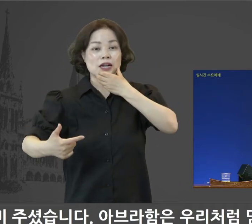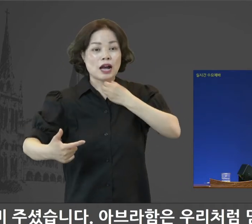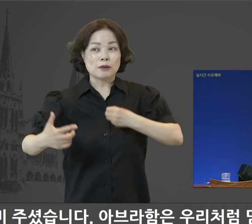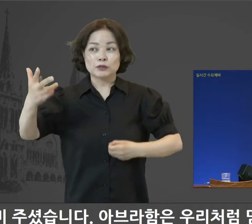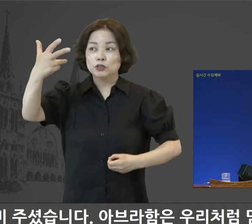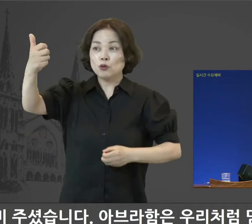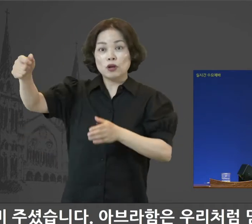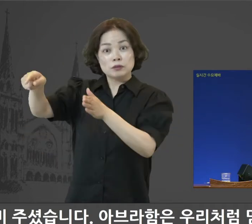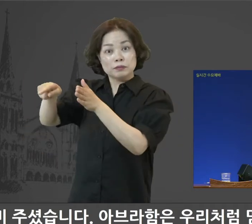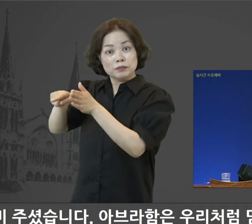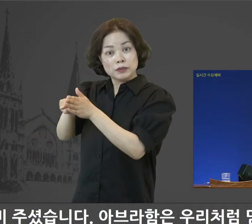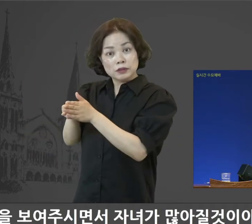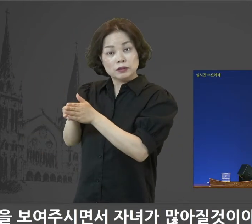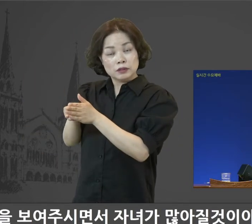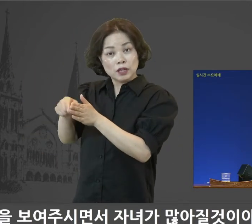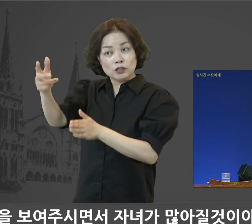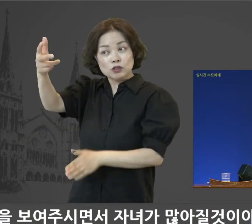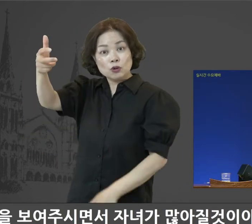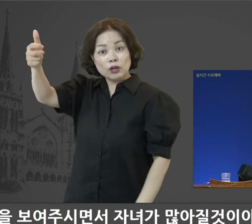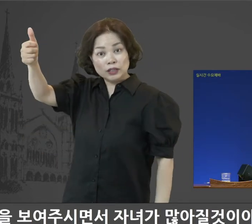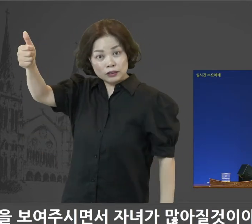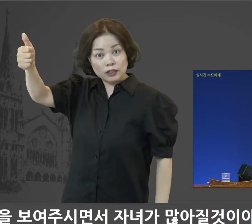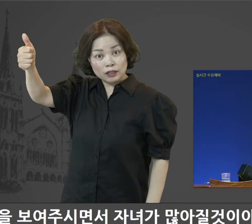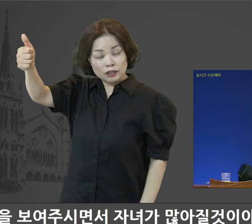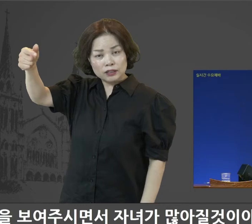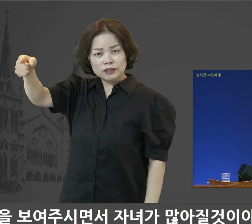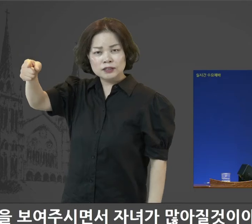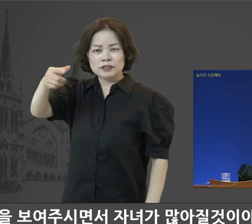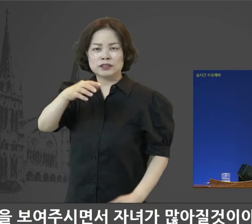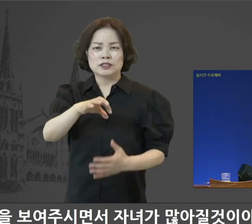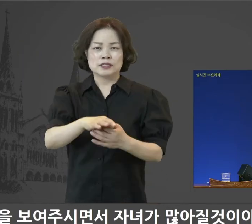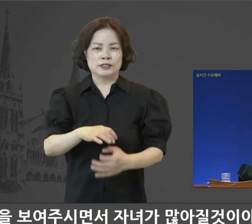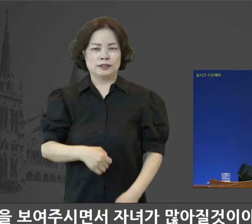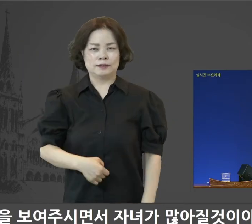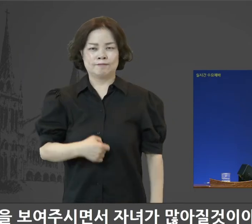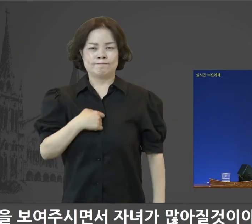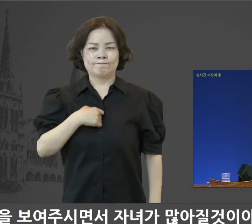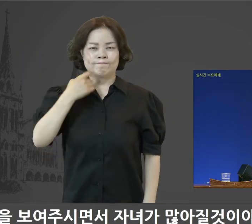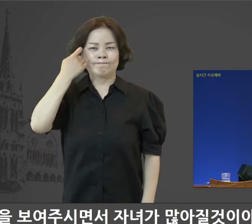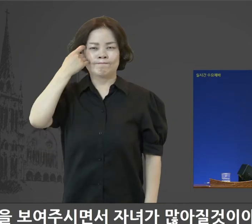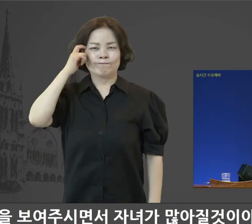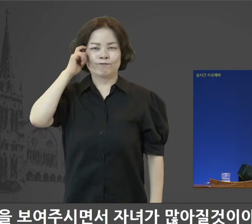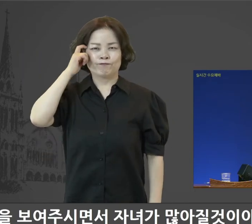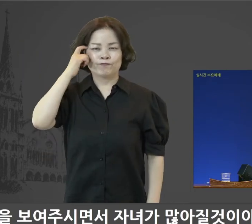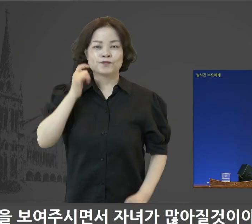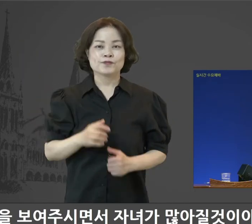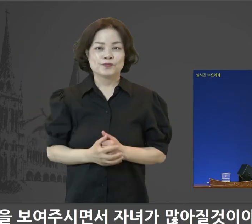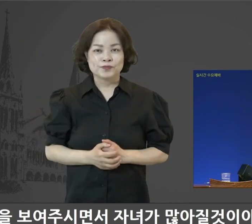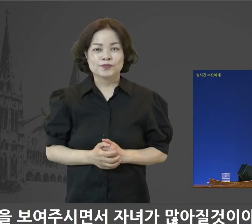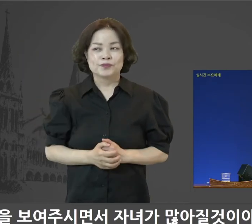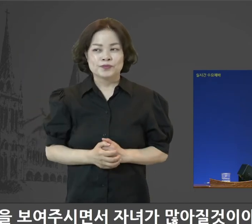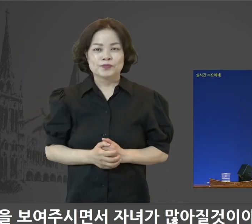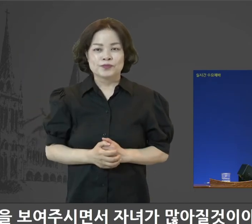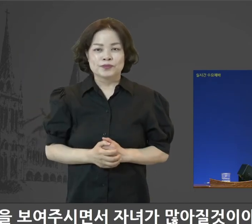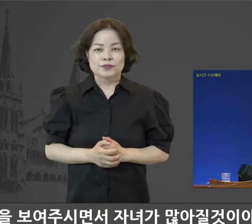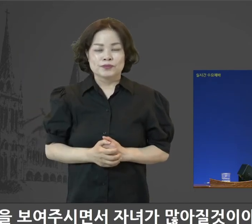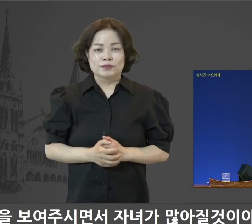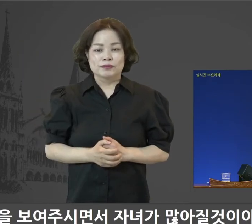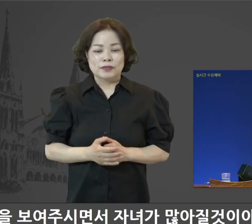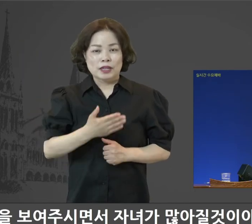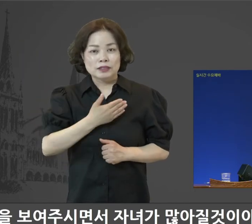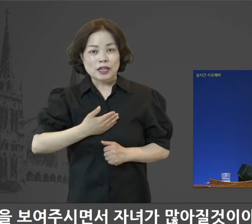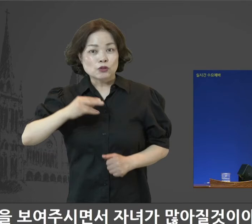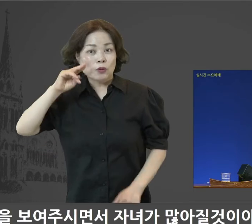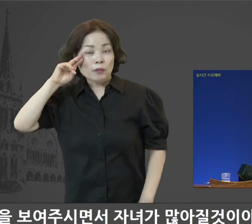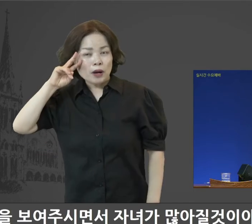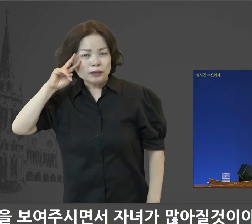여호와를 믿으니 여호와께서 이를 그의 의로 여기셨다라고 이야기합니다. 그래서 사도